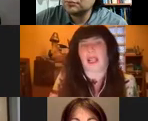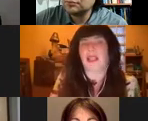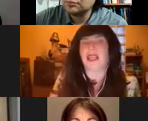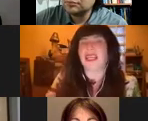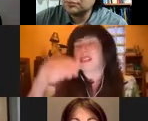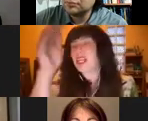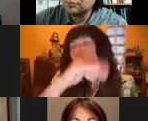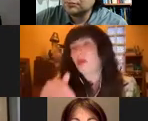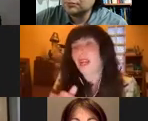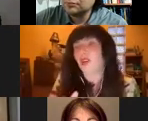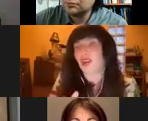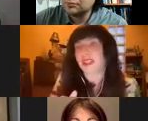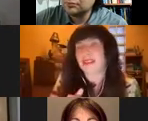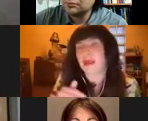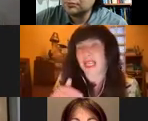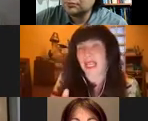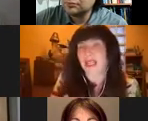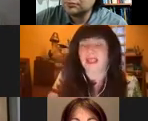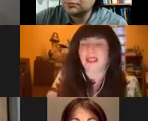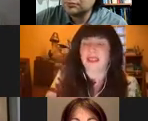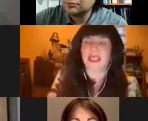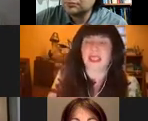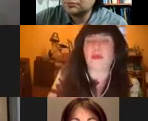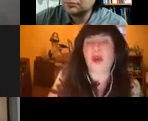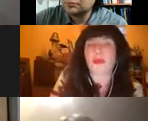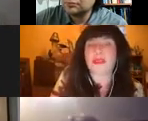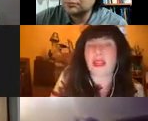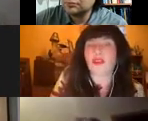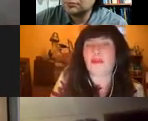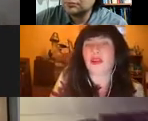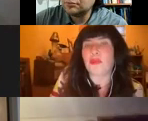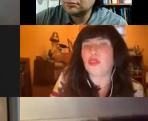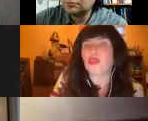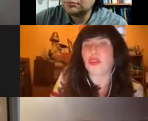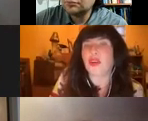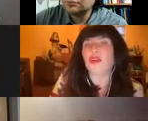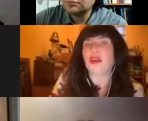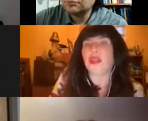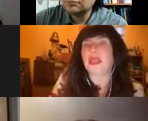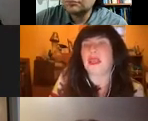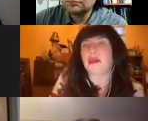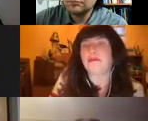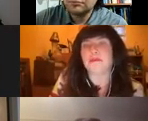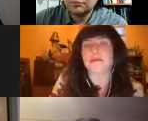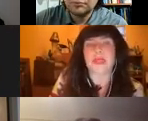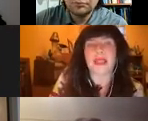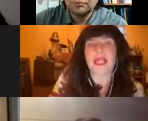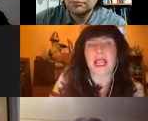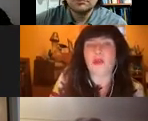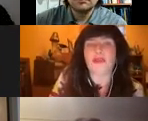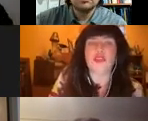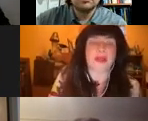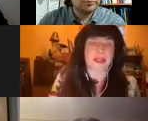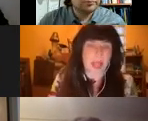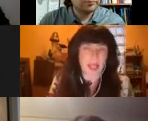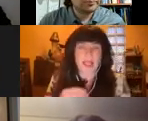sistémico-funcional. Así que lo vamos a recorrer de esa manera y vamos a comenzar con el marco metodológico de la